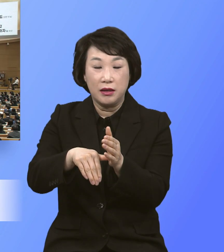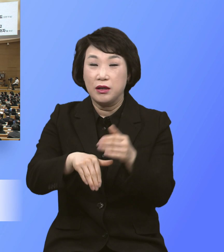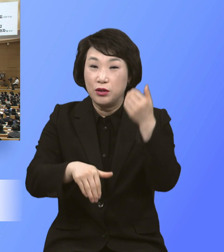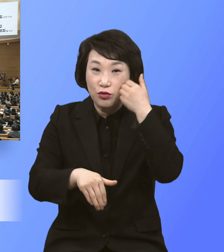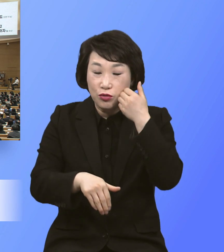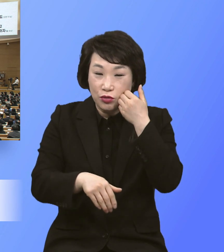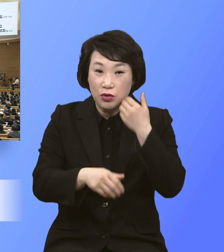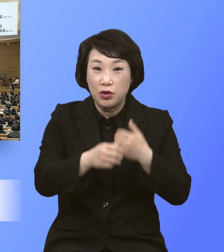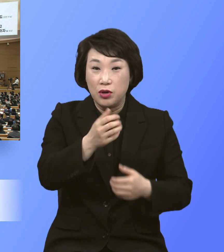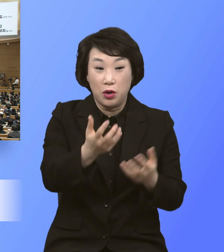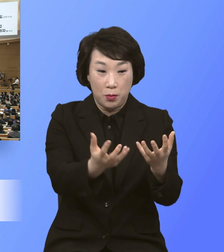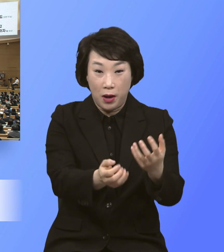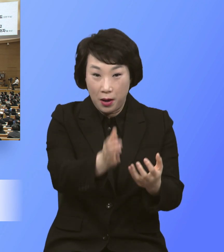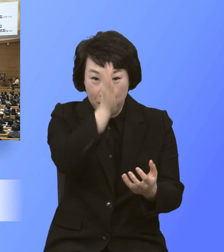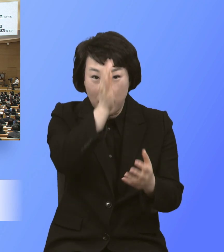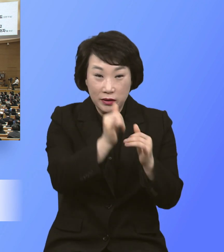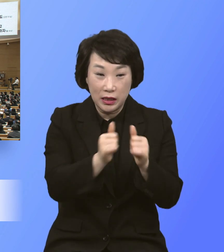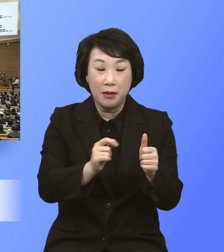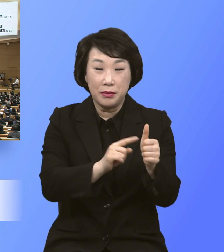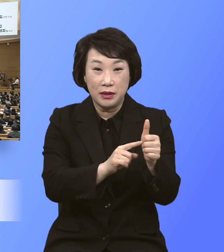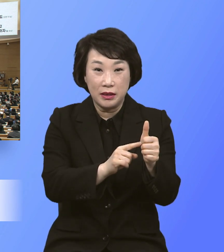한 나환자가